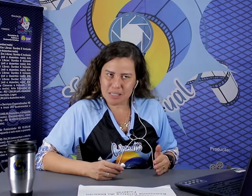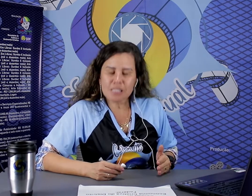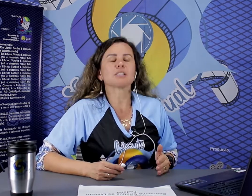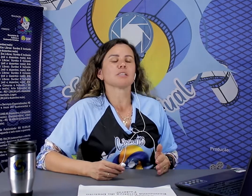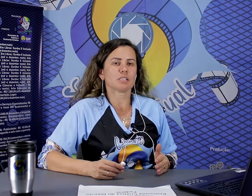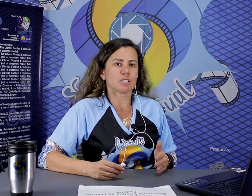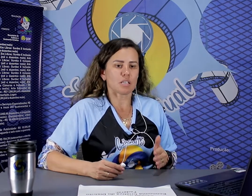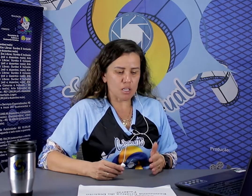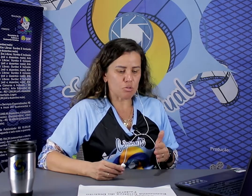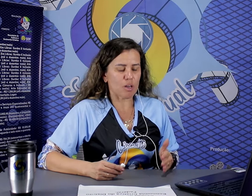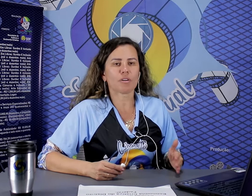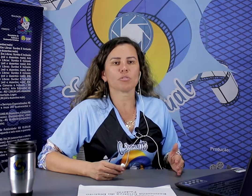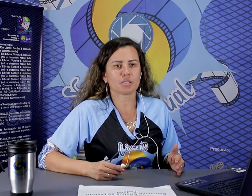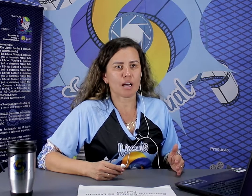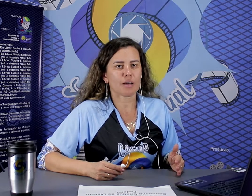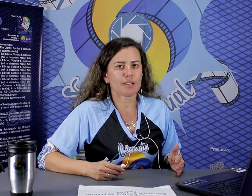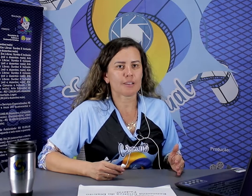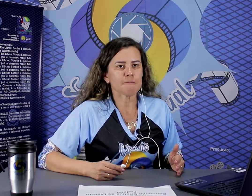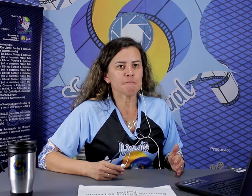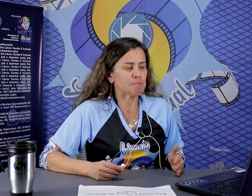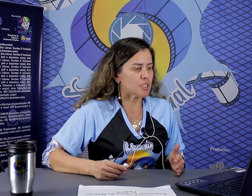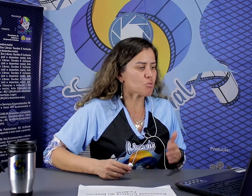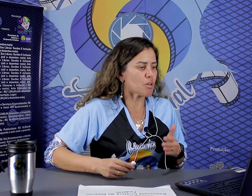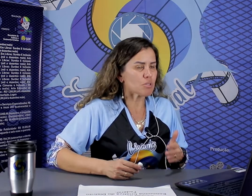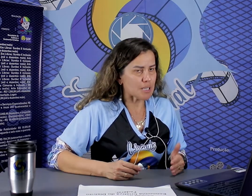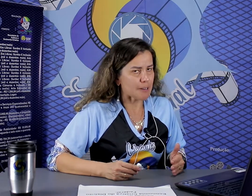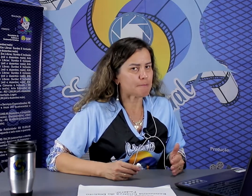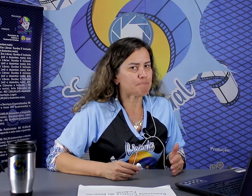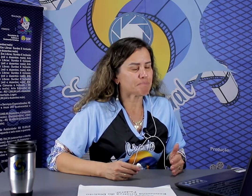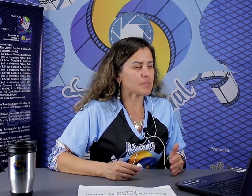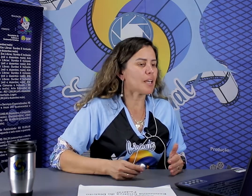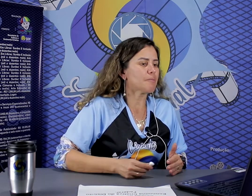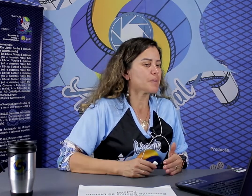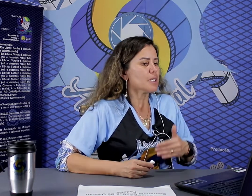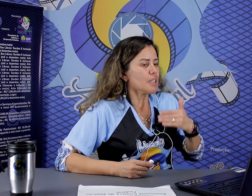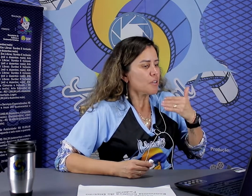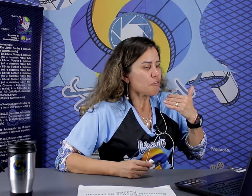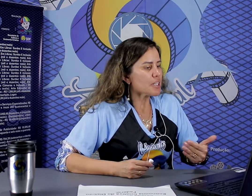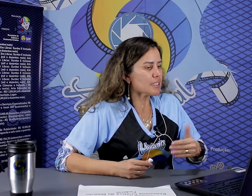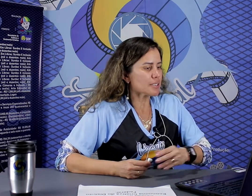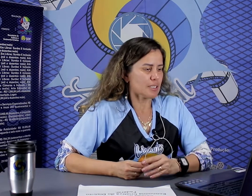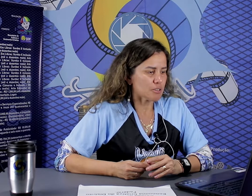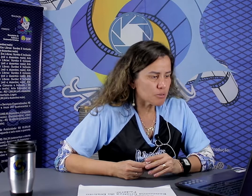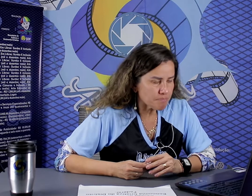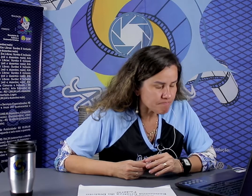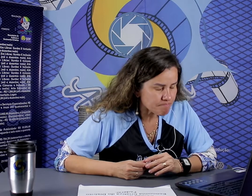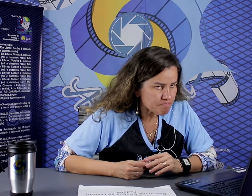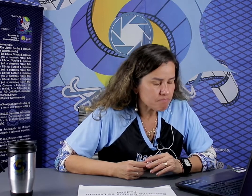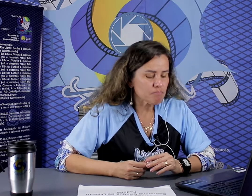sim, isso é valorizar, isso é usar, né? Finalizando,